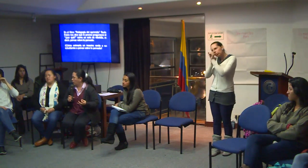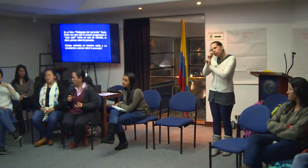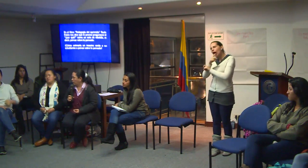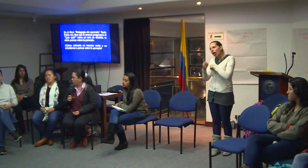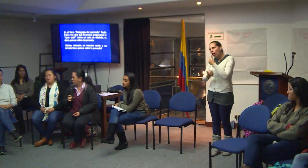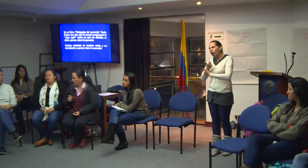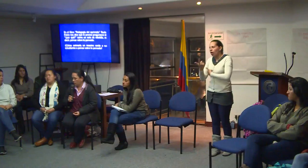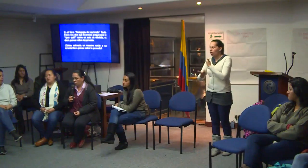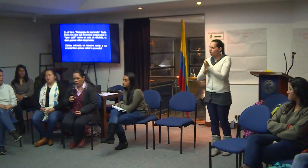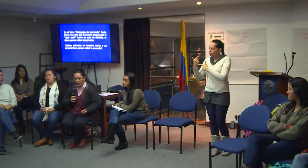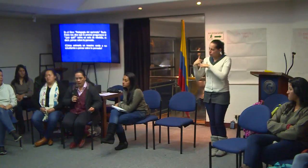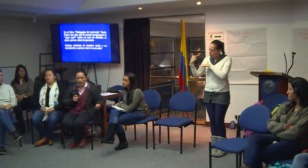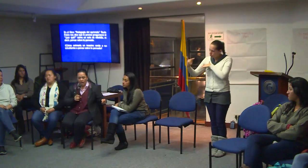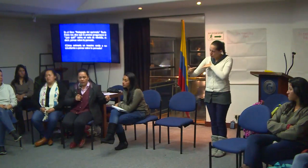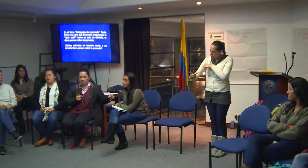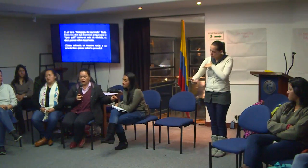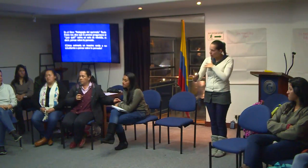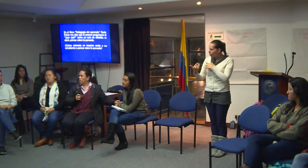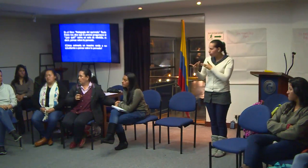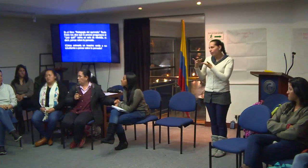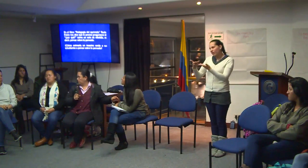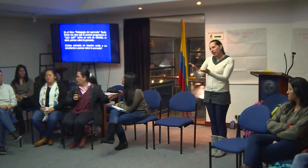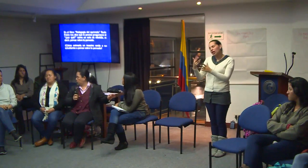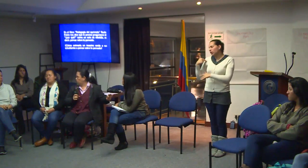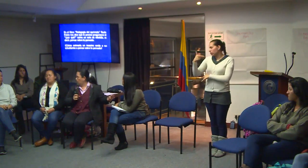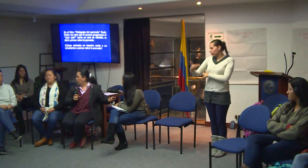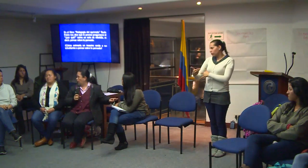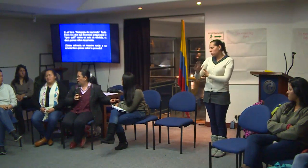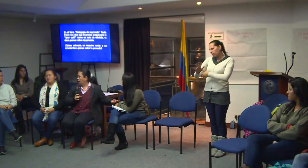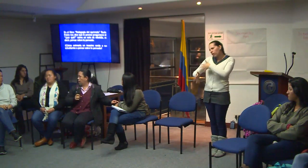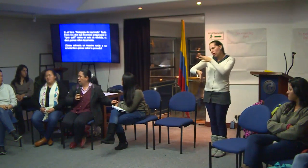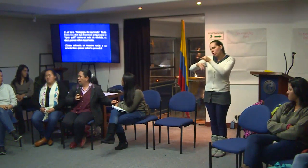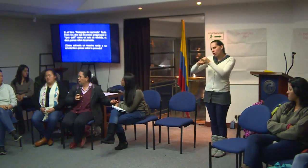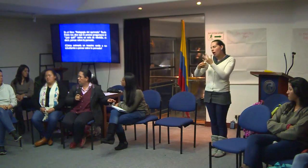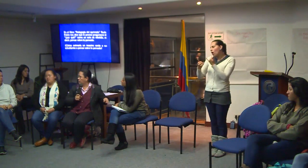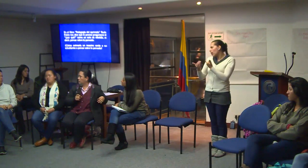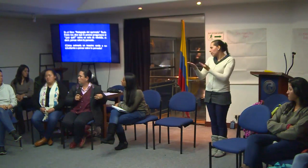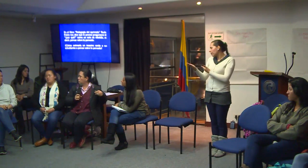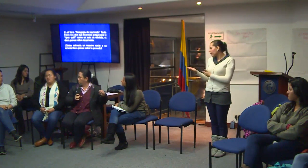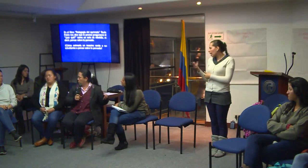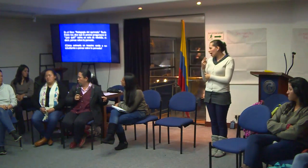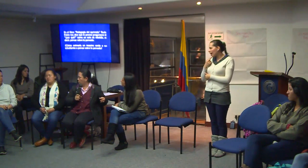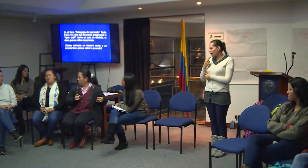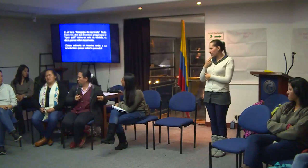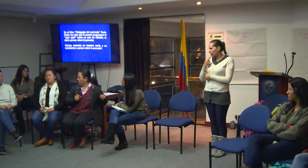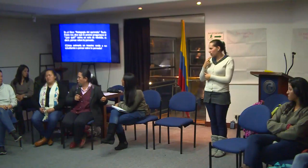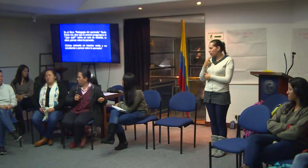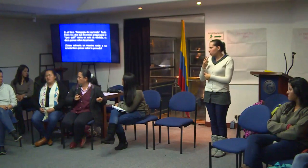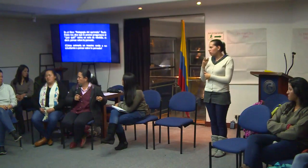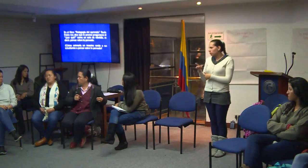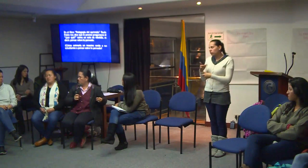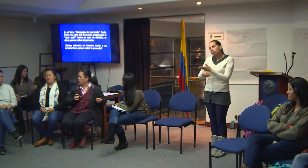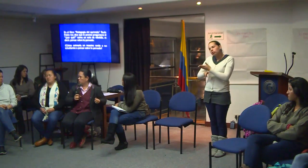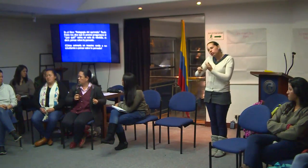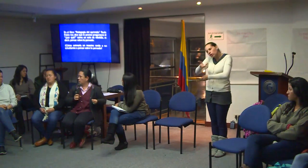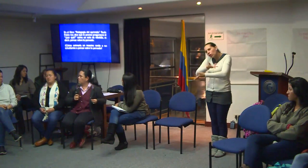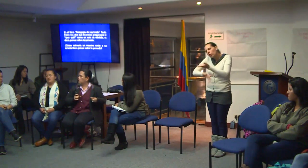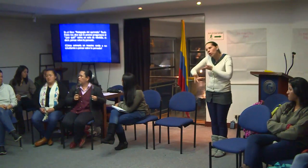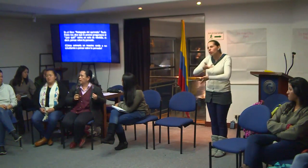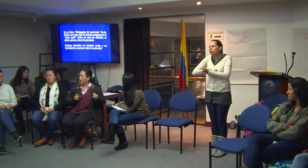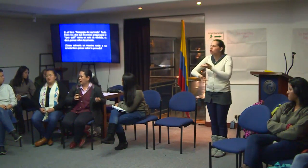dejando a través de la historia. Y en esa medida pues vamos a dejar a Alejandra que nos vuelva a compartir como ese cuestionamiento